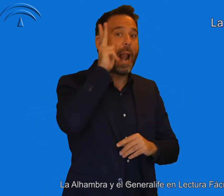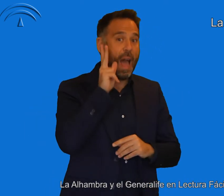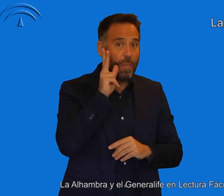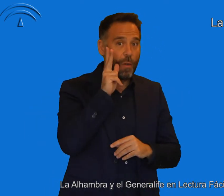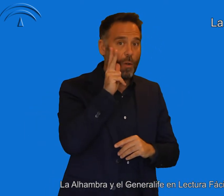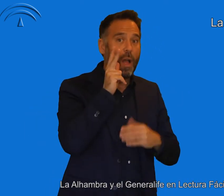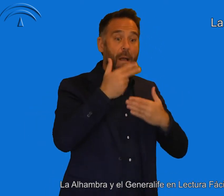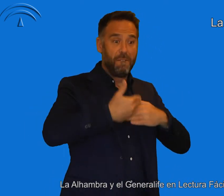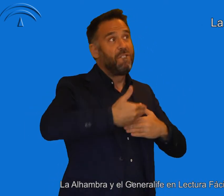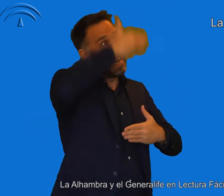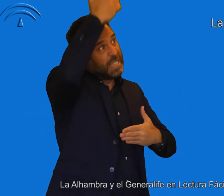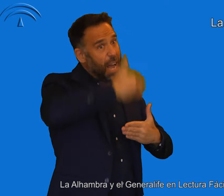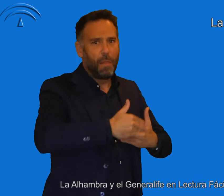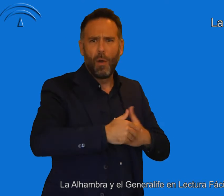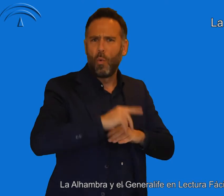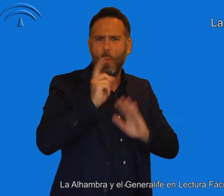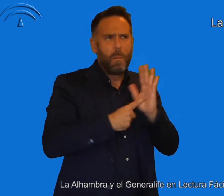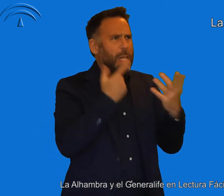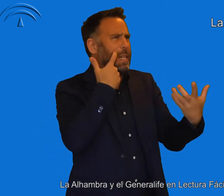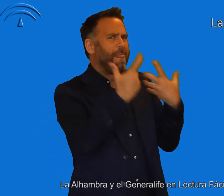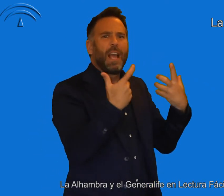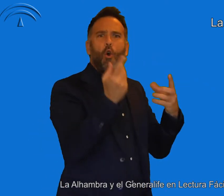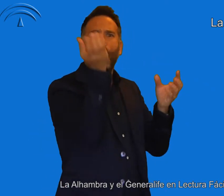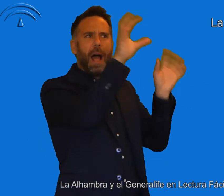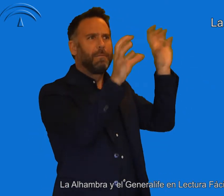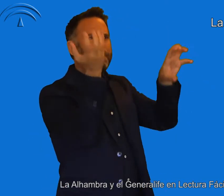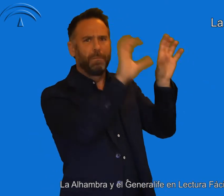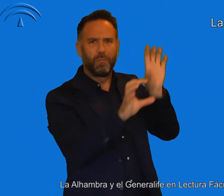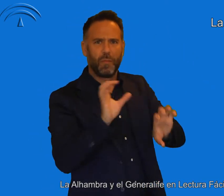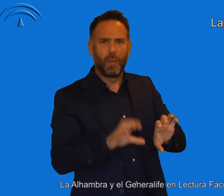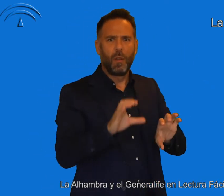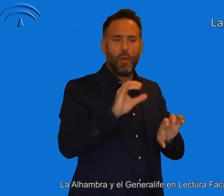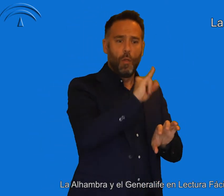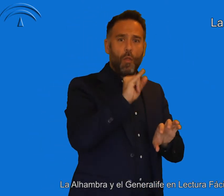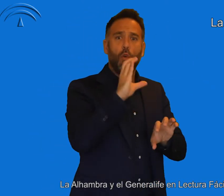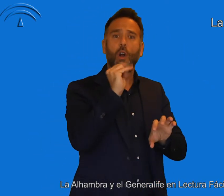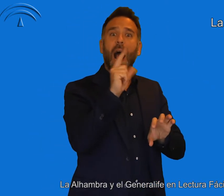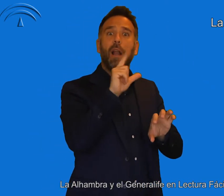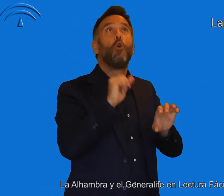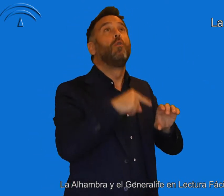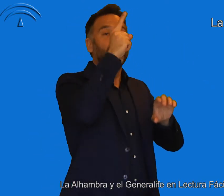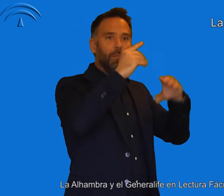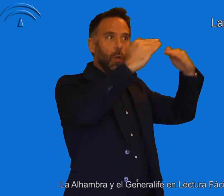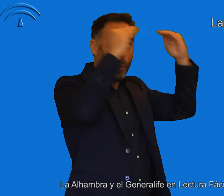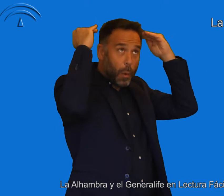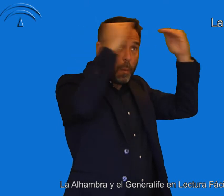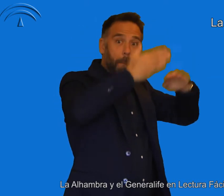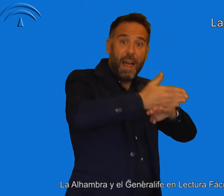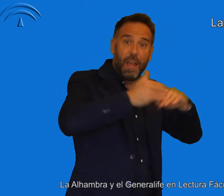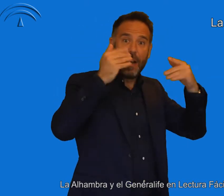La puerta de la izquierda es la entrada del palacio. La fachada está completamente decorada, desde el zócalo hasta